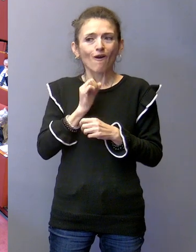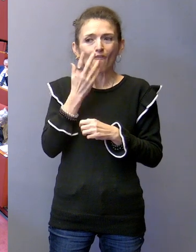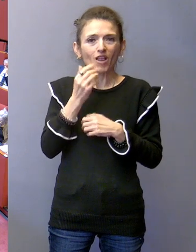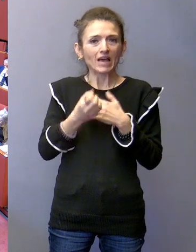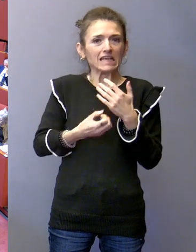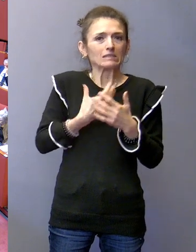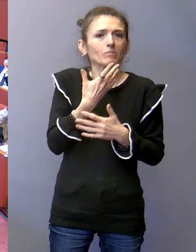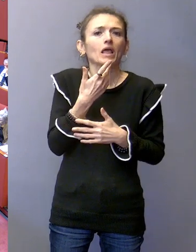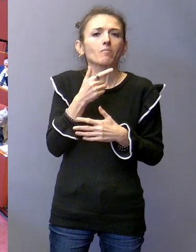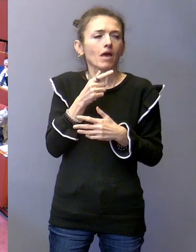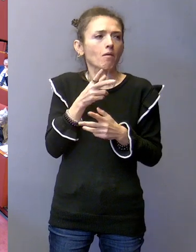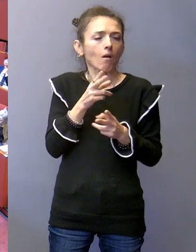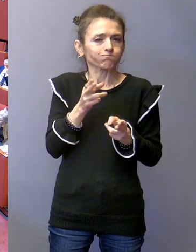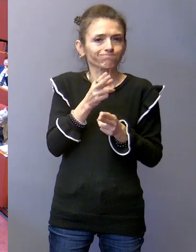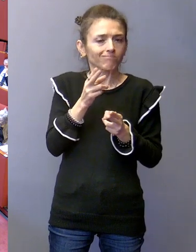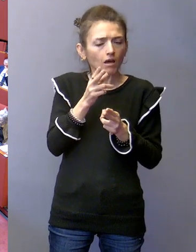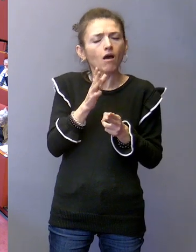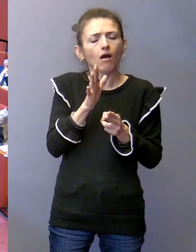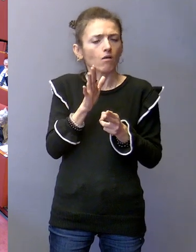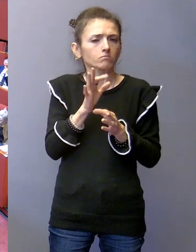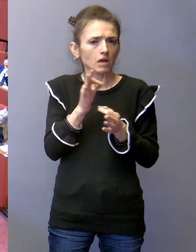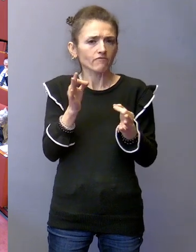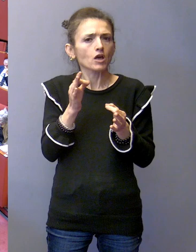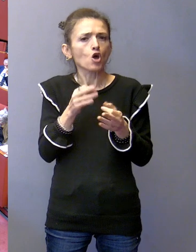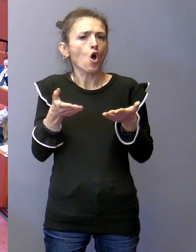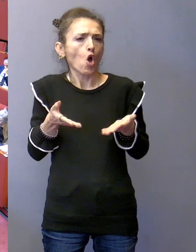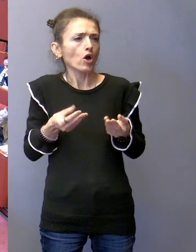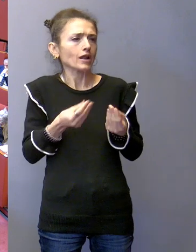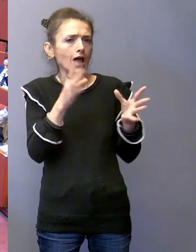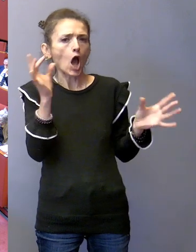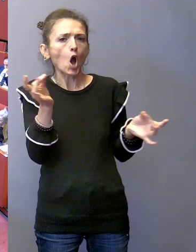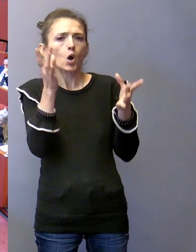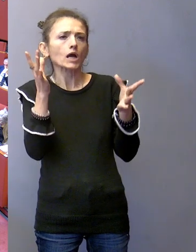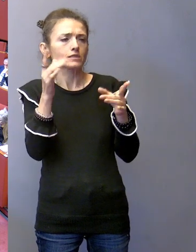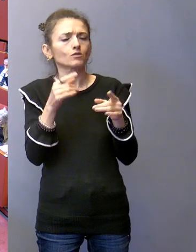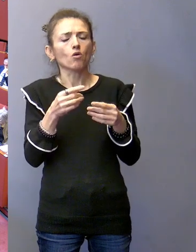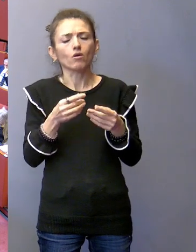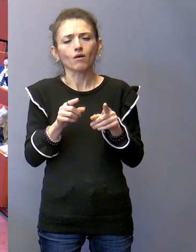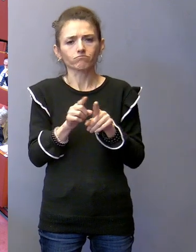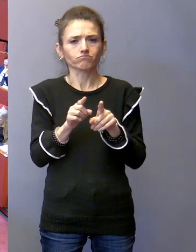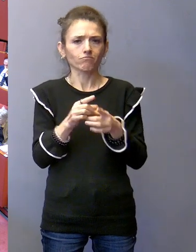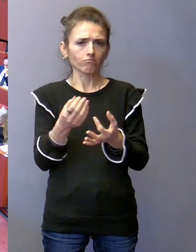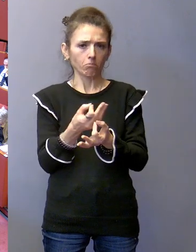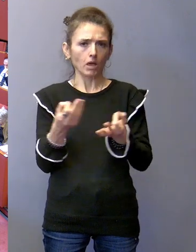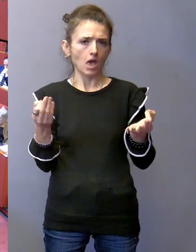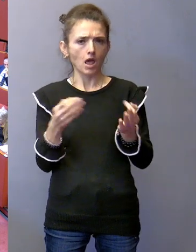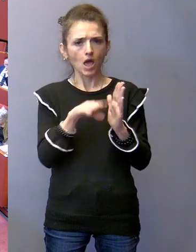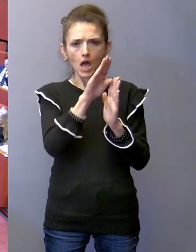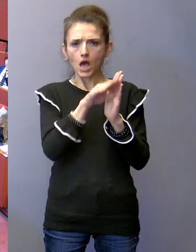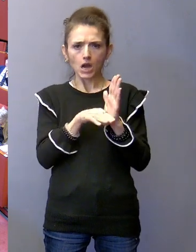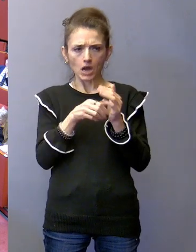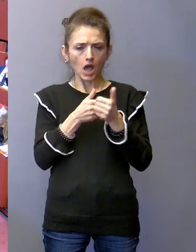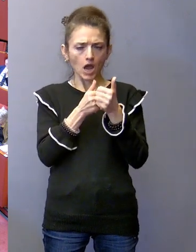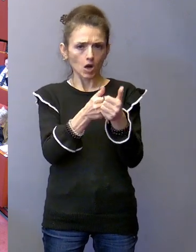in tutti gli altri Perfetto Così riportiamo tutto nell'ordine naturale del della pratica